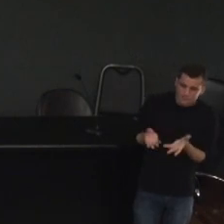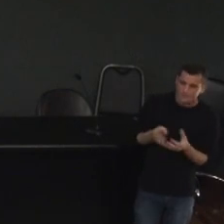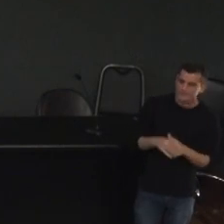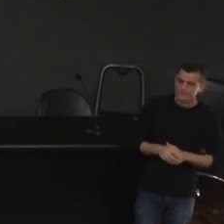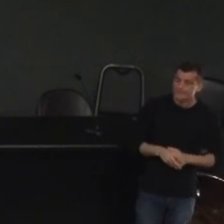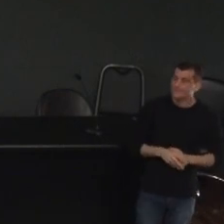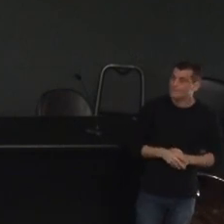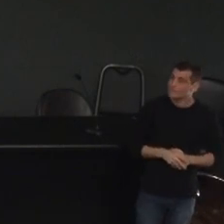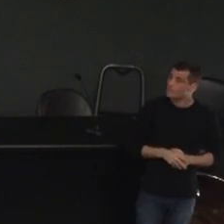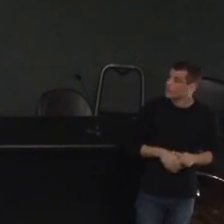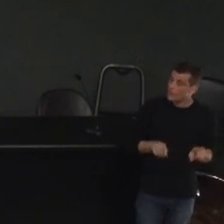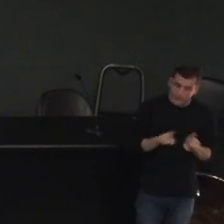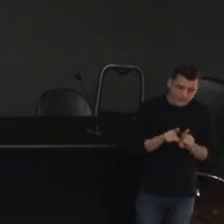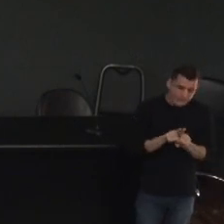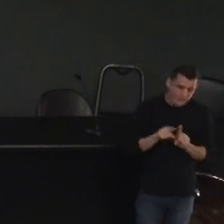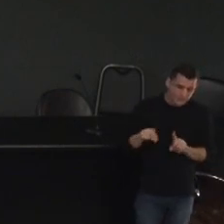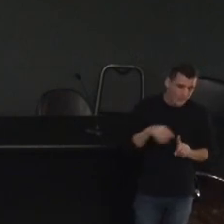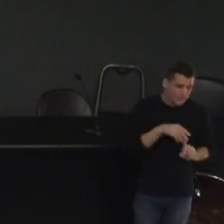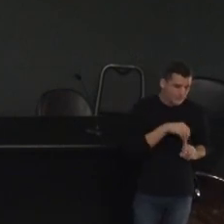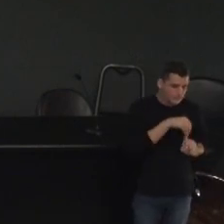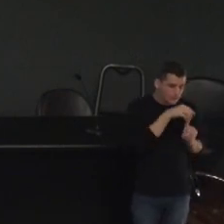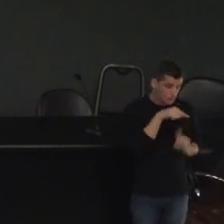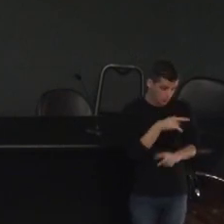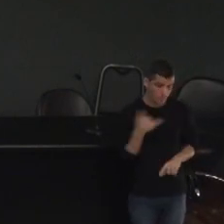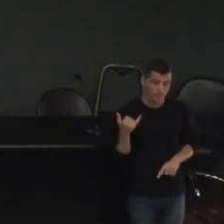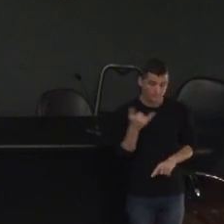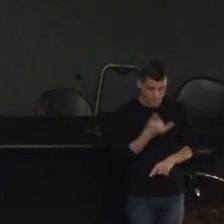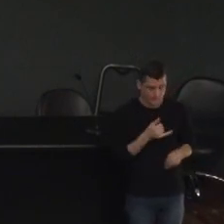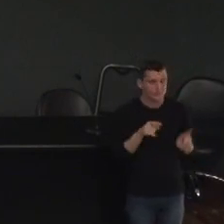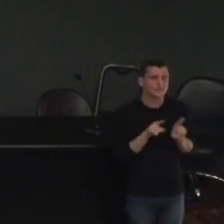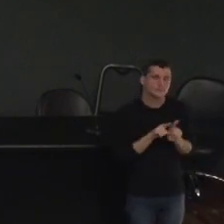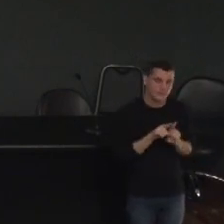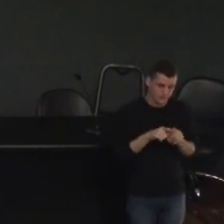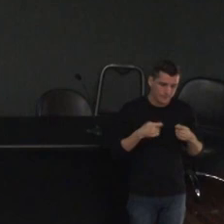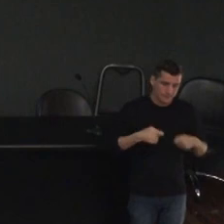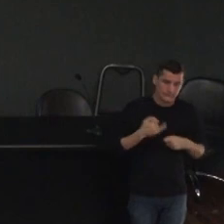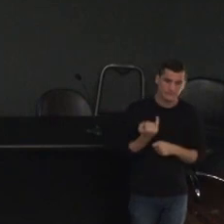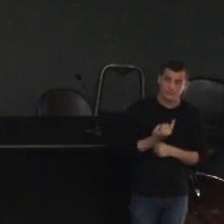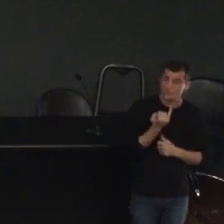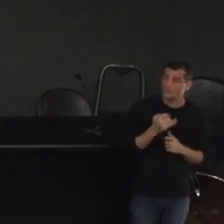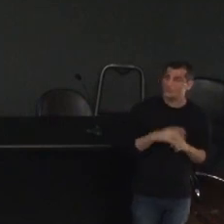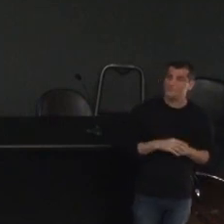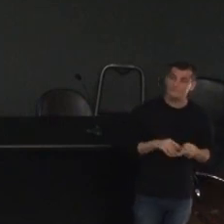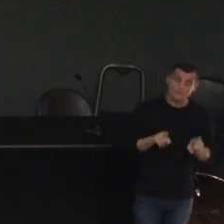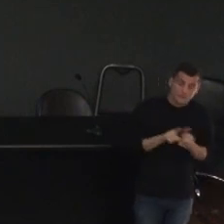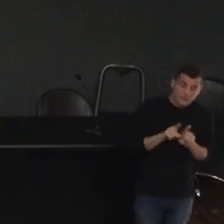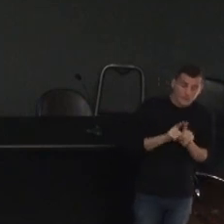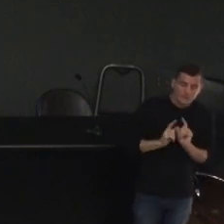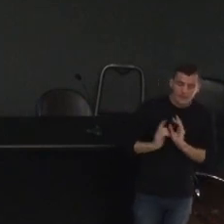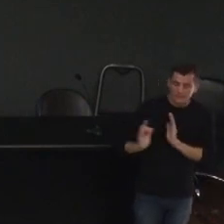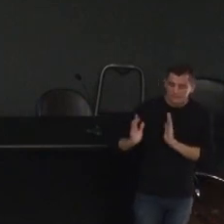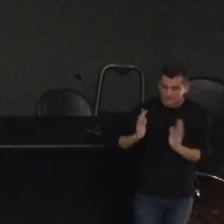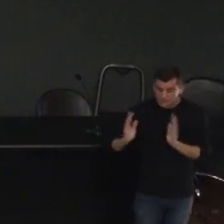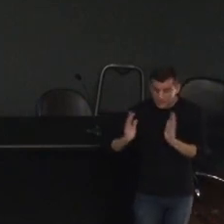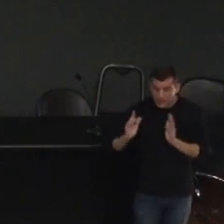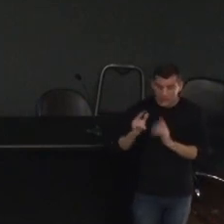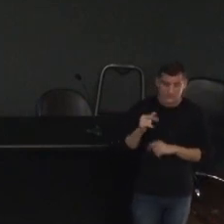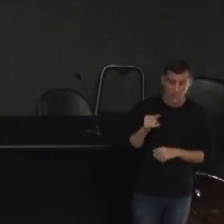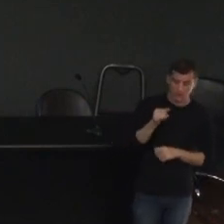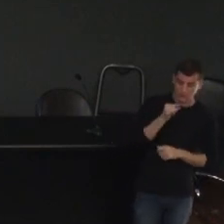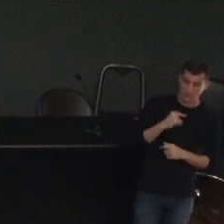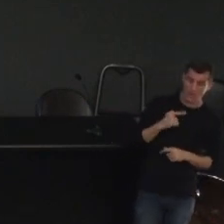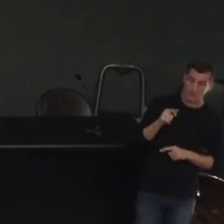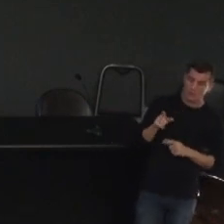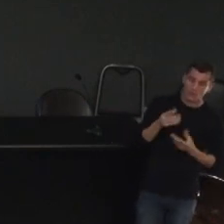uma um passo a passo e o mais importante é o prazo para comunicação é de três dias úteis